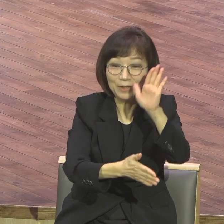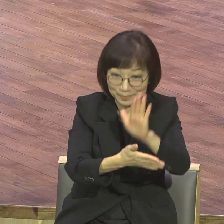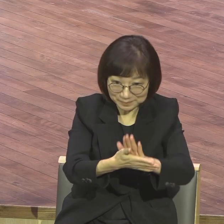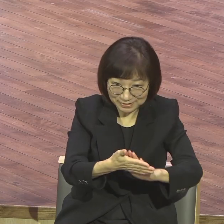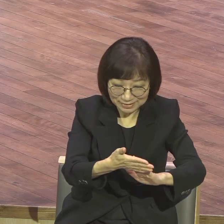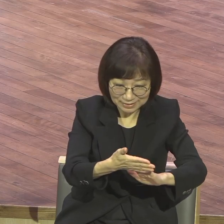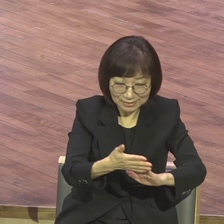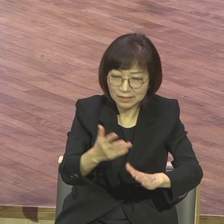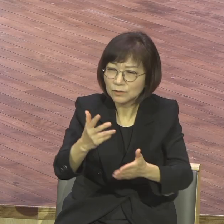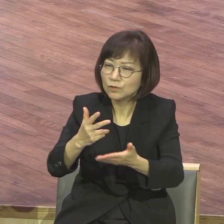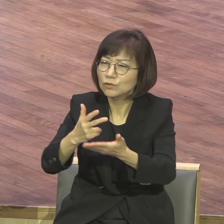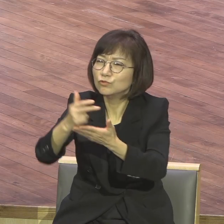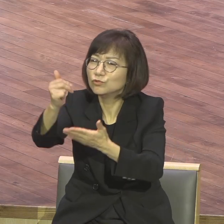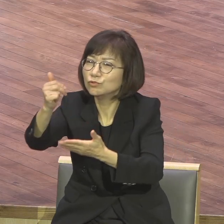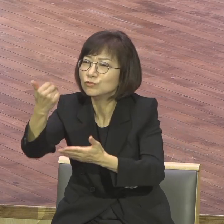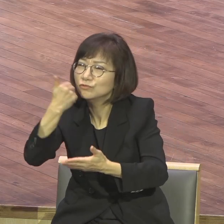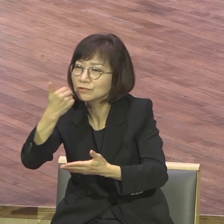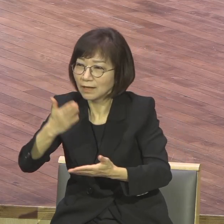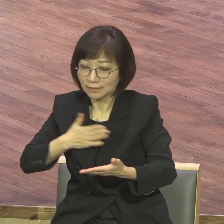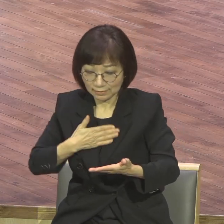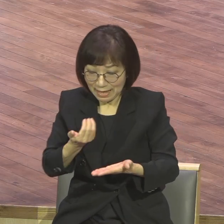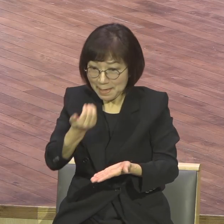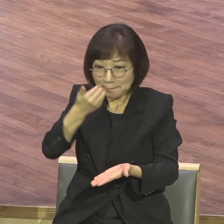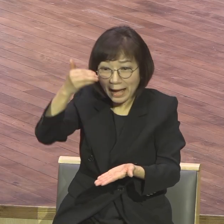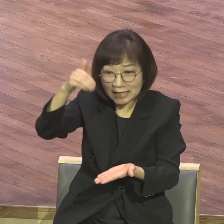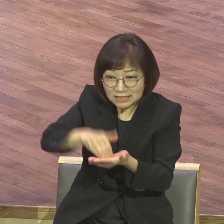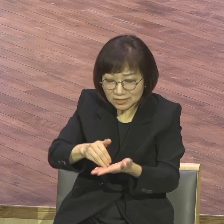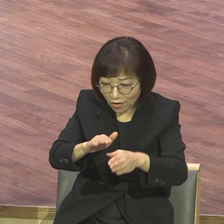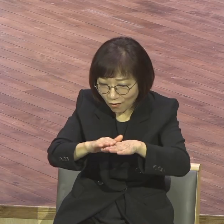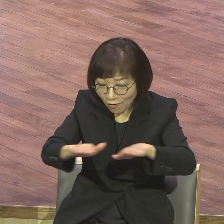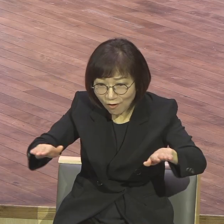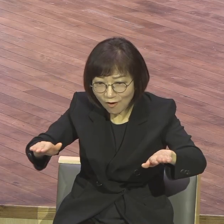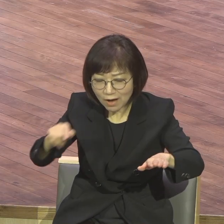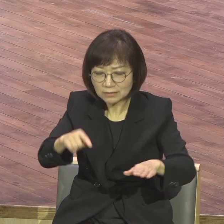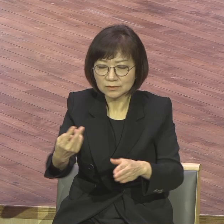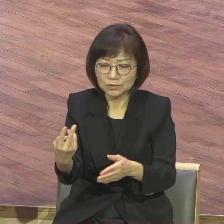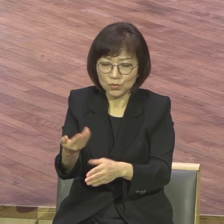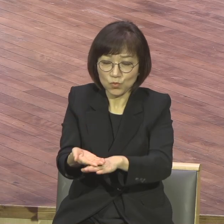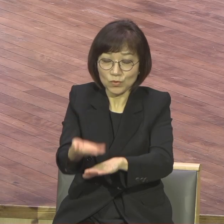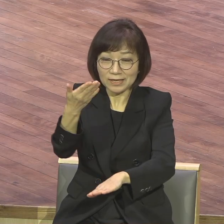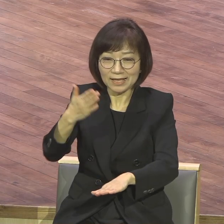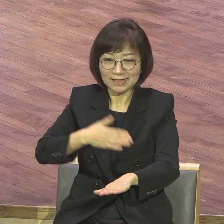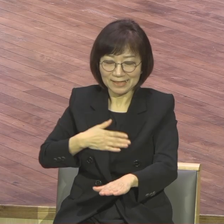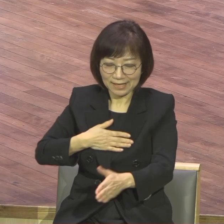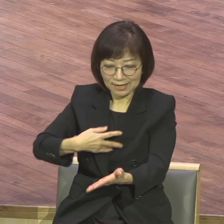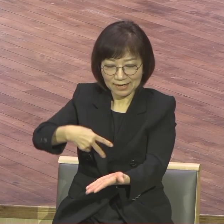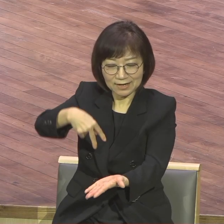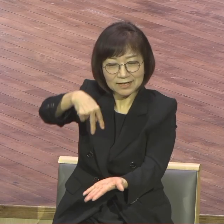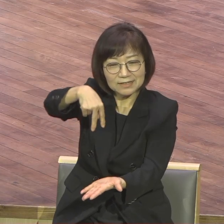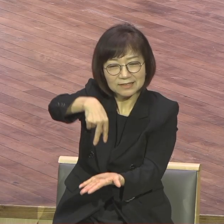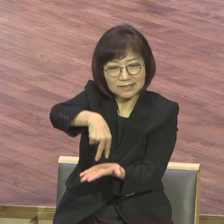주 나의 반석이시니 그 위에 내가